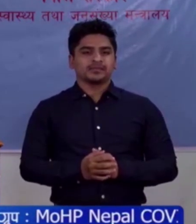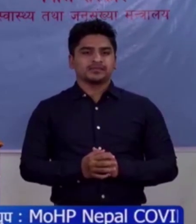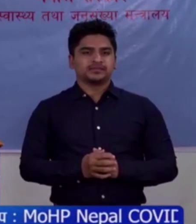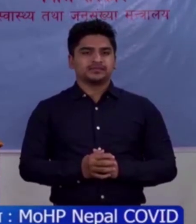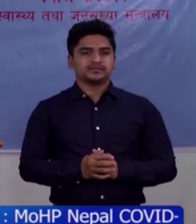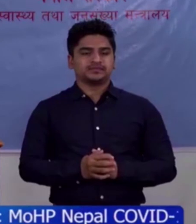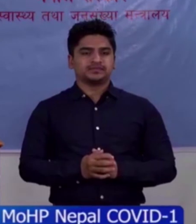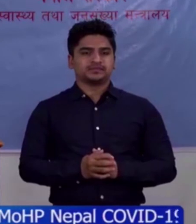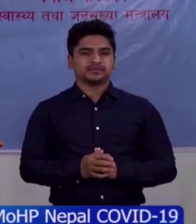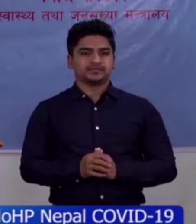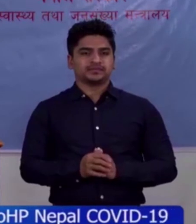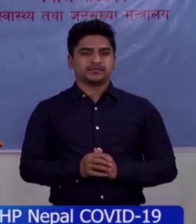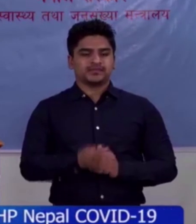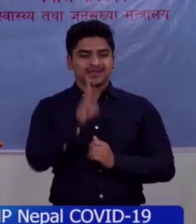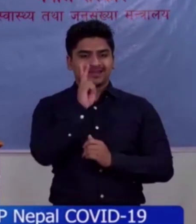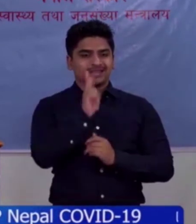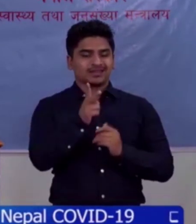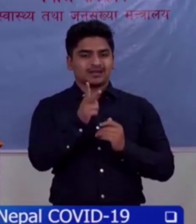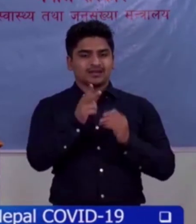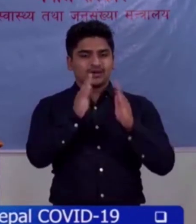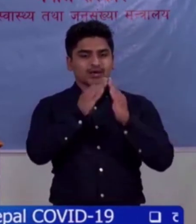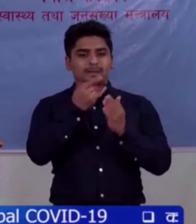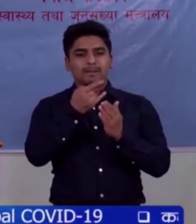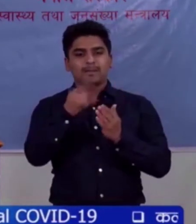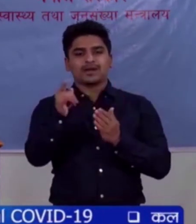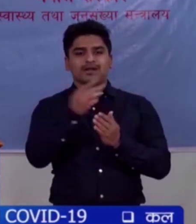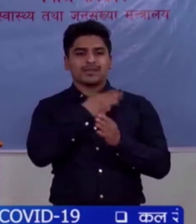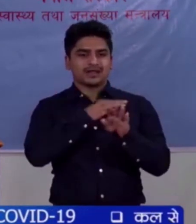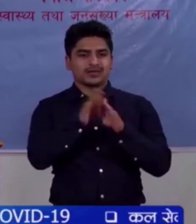43,277 जनामा कोरोना परीक्षण गरिएको छ भने क्वारेन्टाइनमा